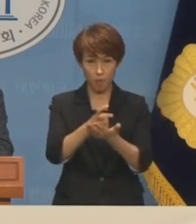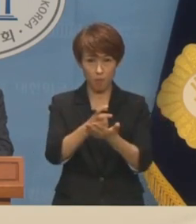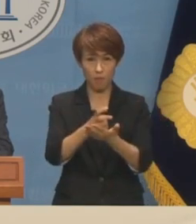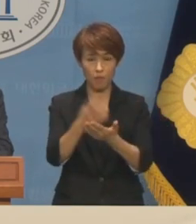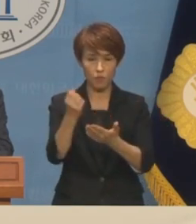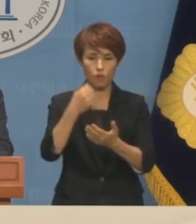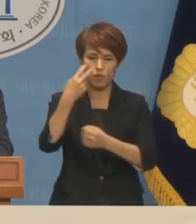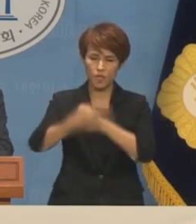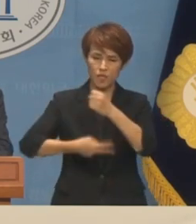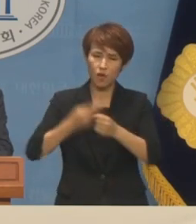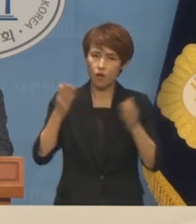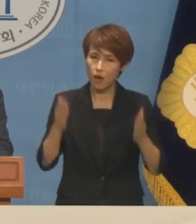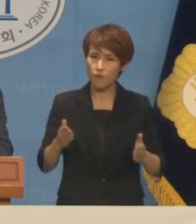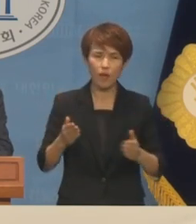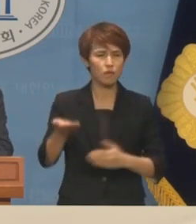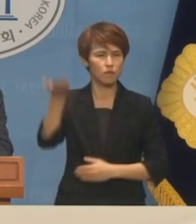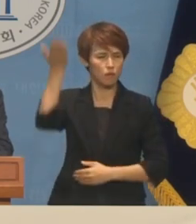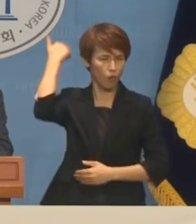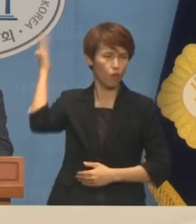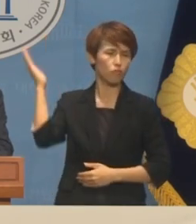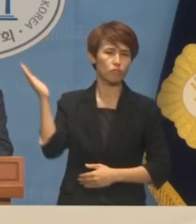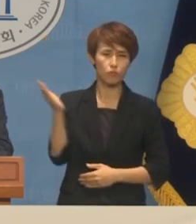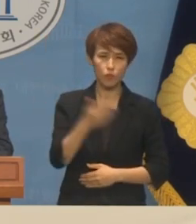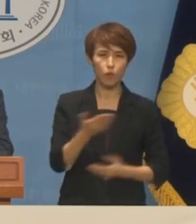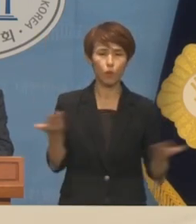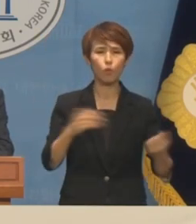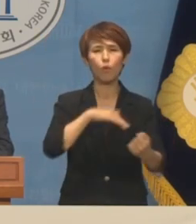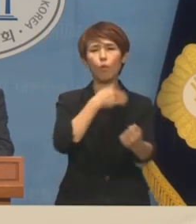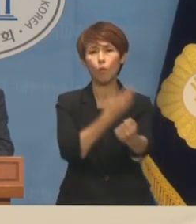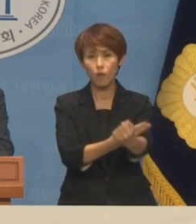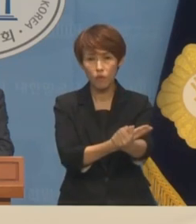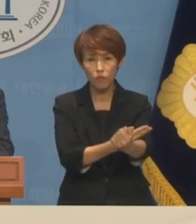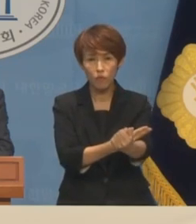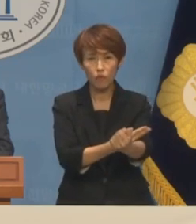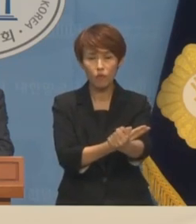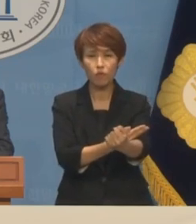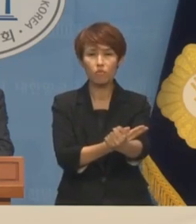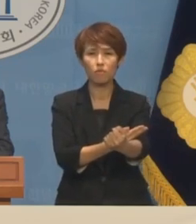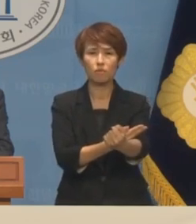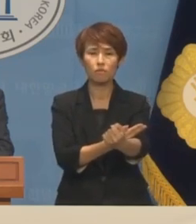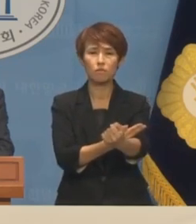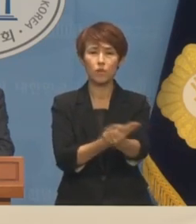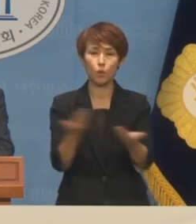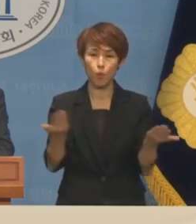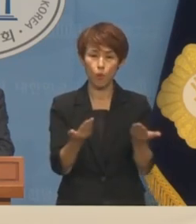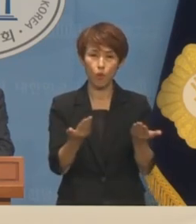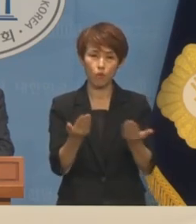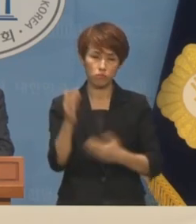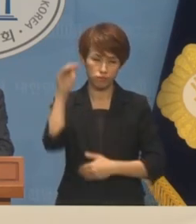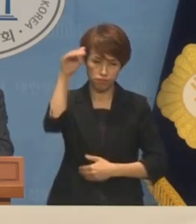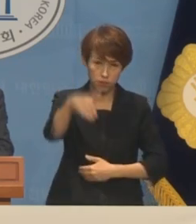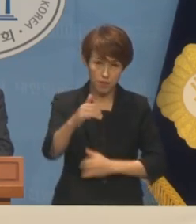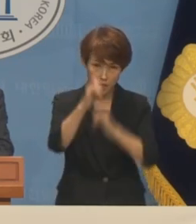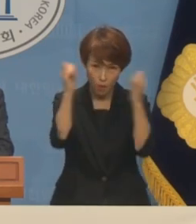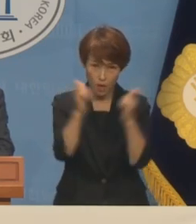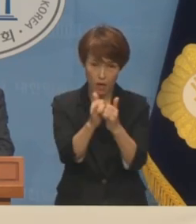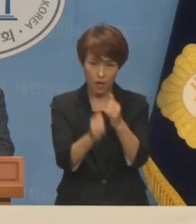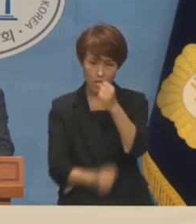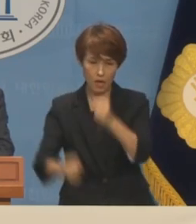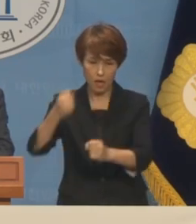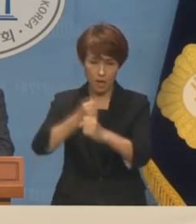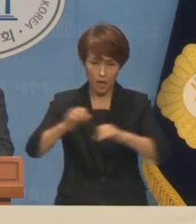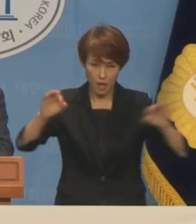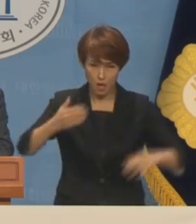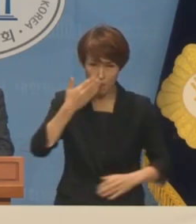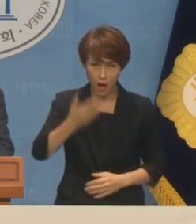2년간, 아니 그 이전부터 무너졌던 노동권, 후퇴한 노동존중 사회를 쉽게 되돌릴 수는